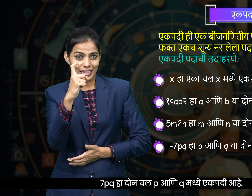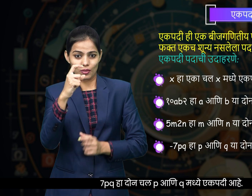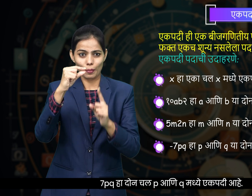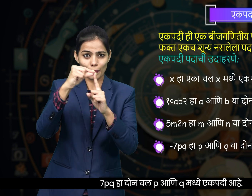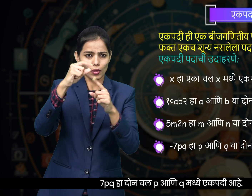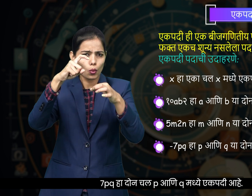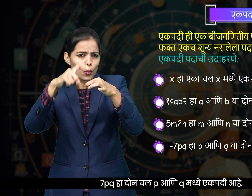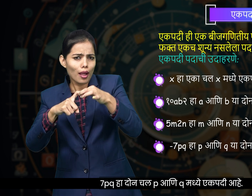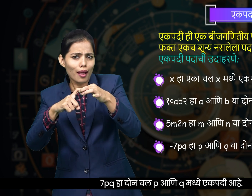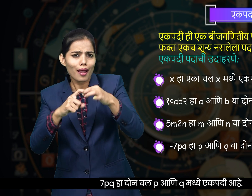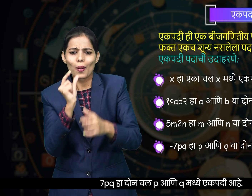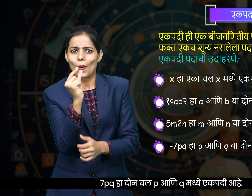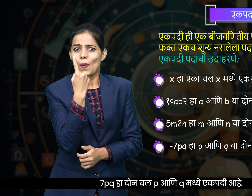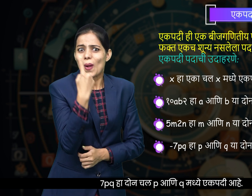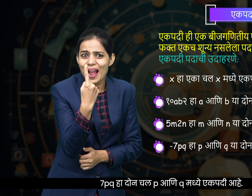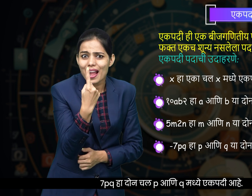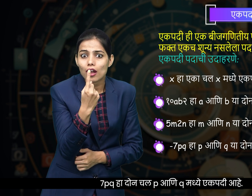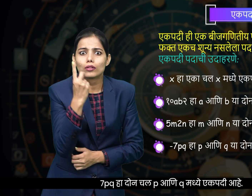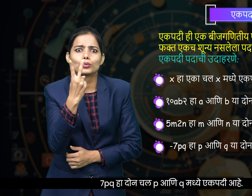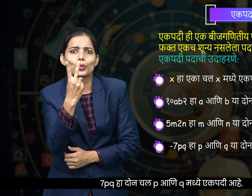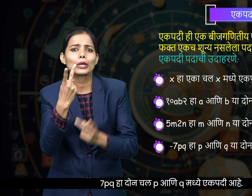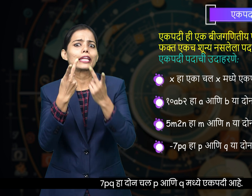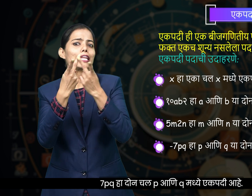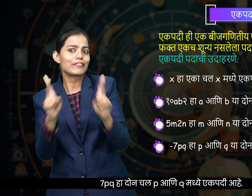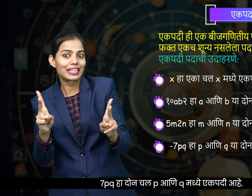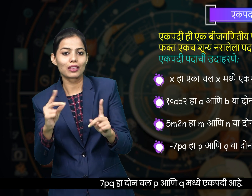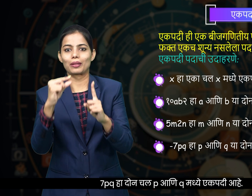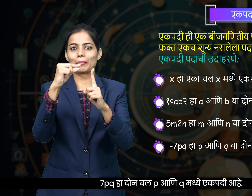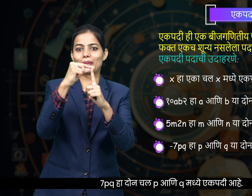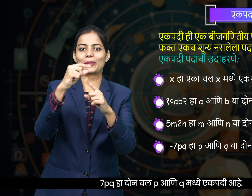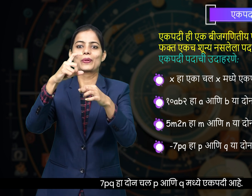7pq हा 2 चल p आणि q मध्ये एकपदी आहे.